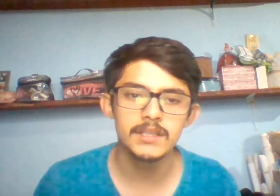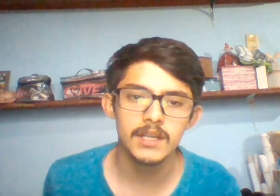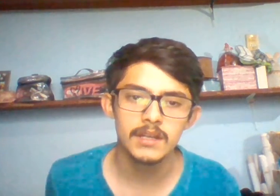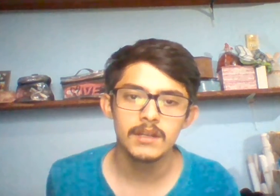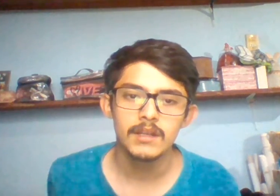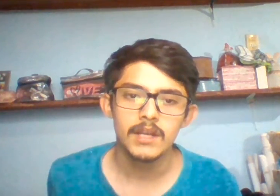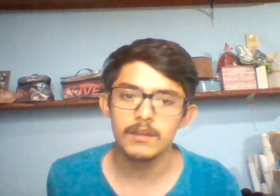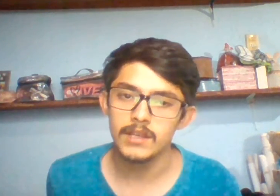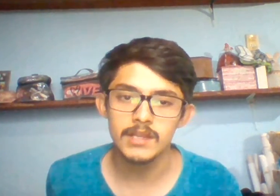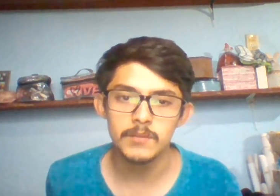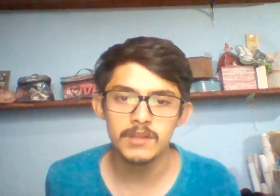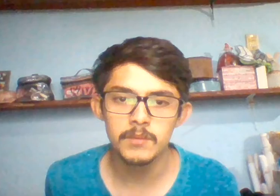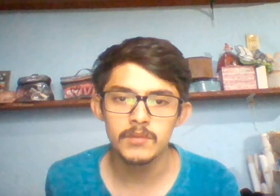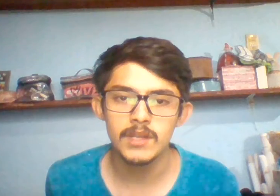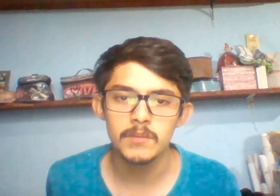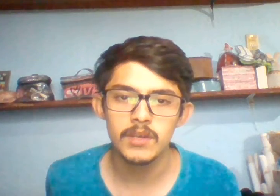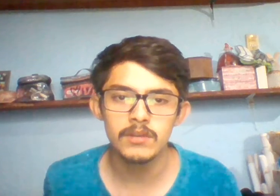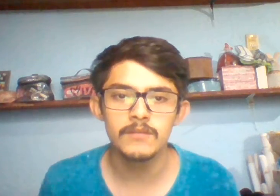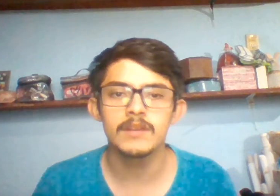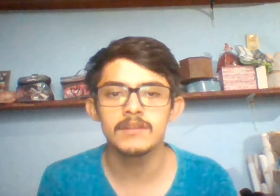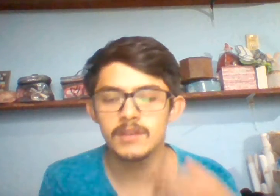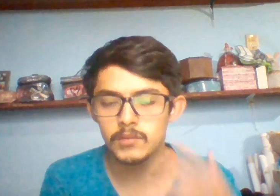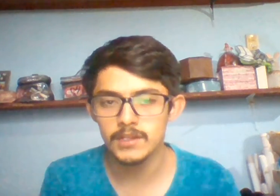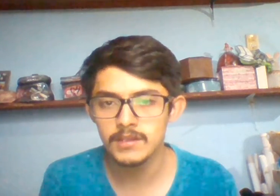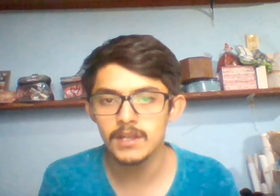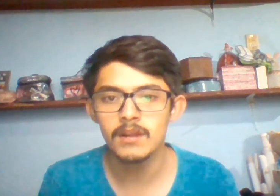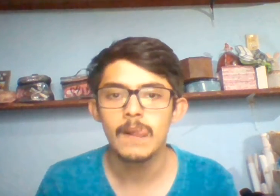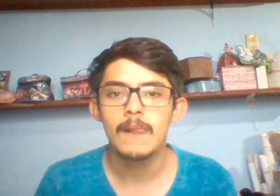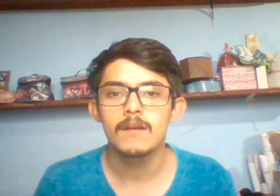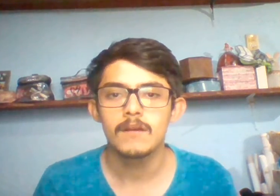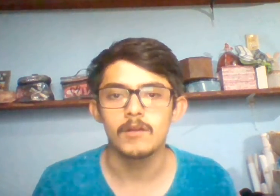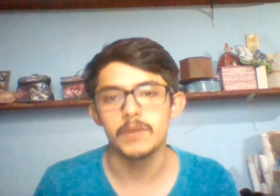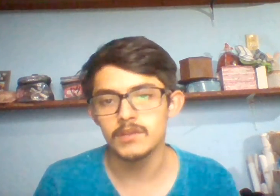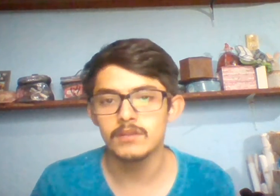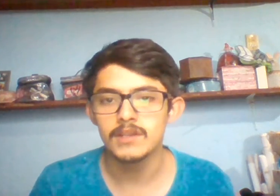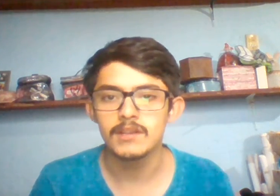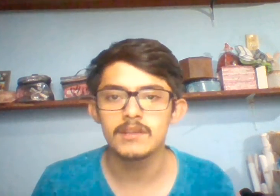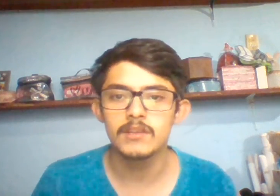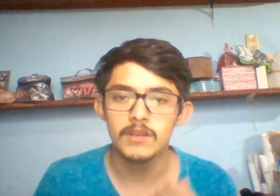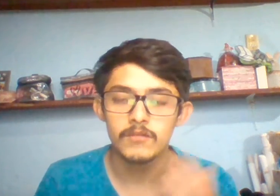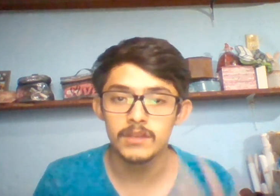eléctrica. Y también sabemos que a mayor diferencia de potencial o presión que se ejerce en una fuente